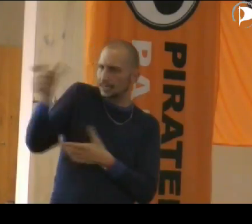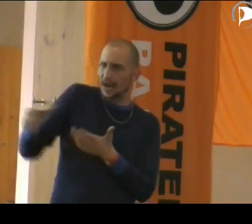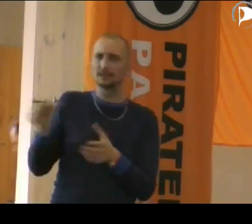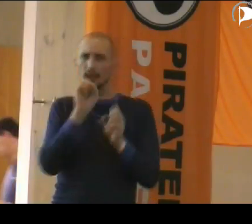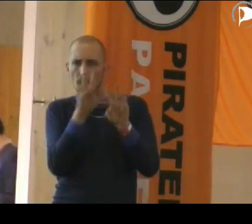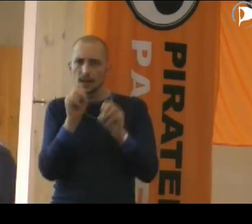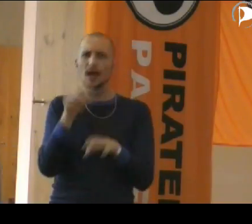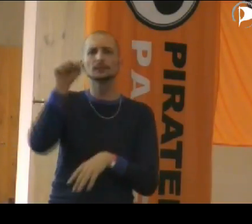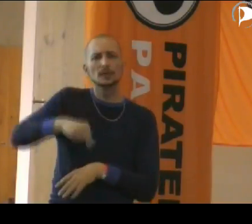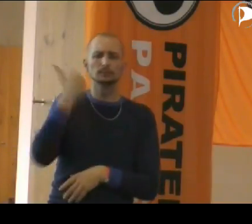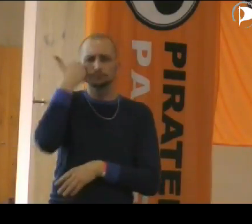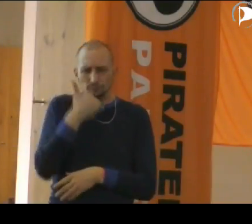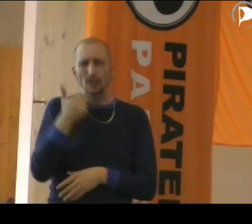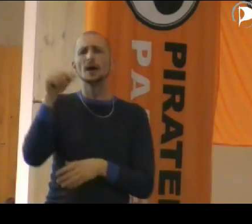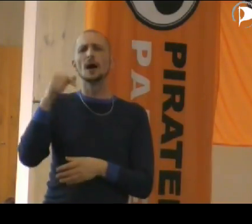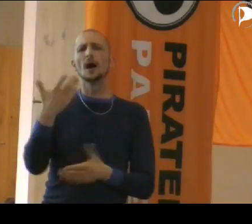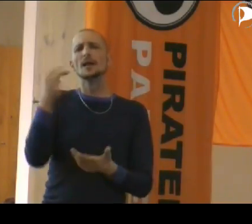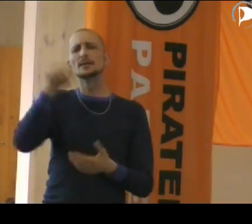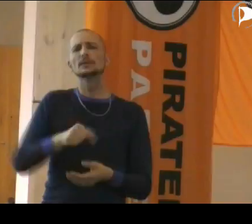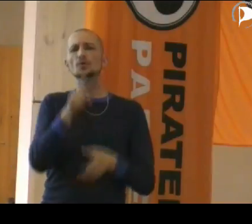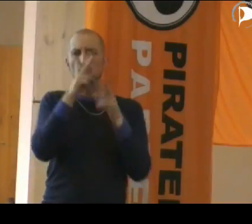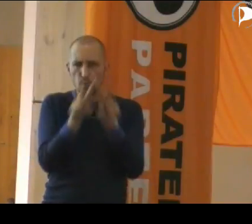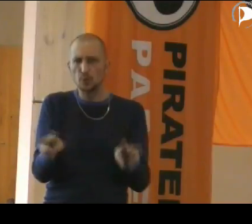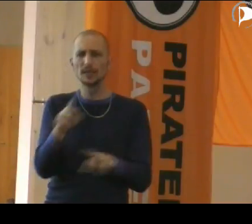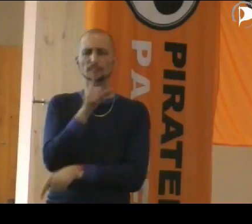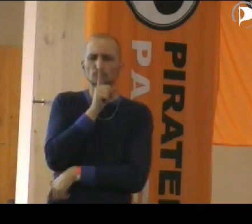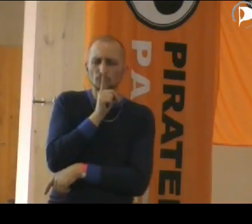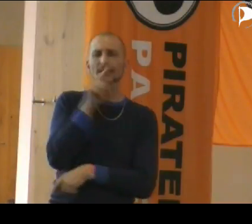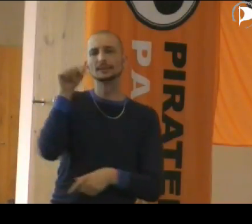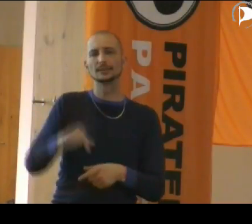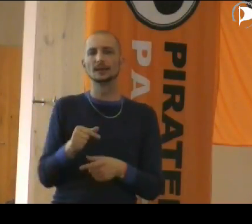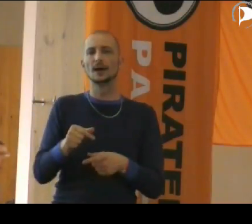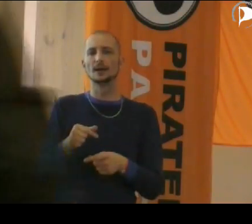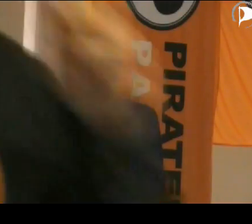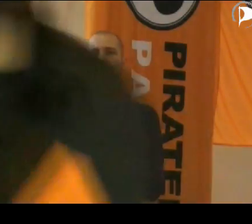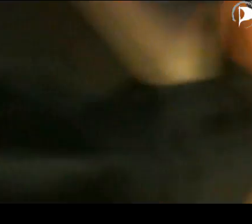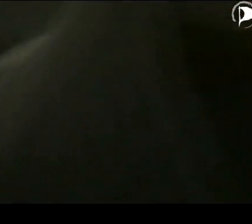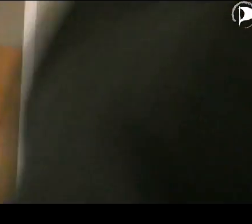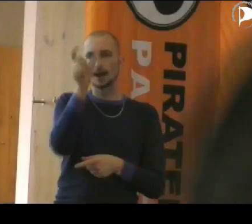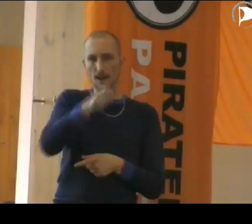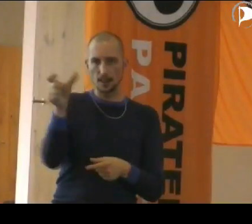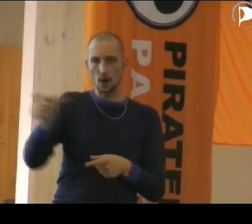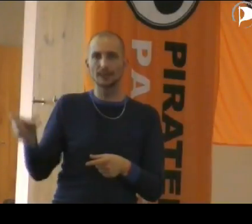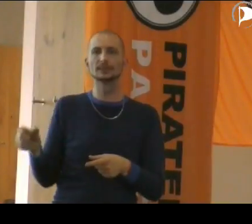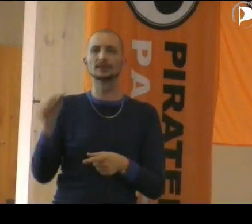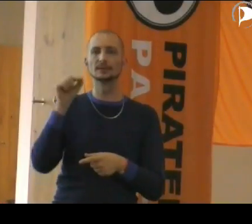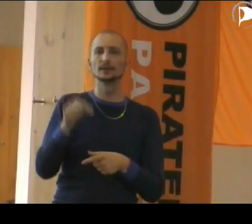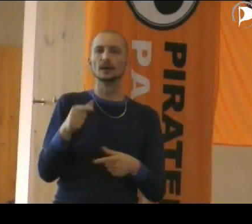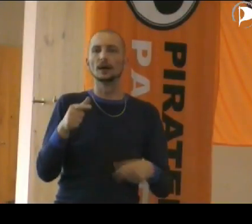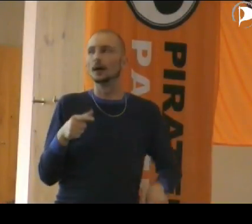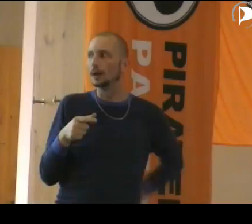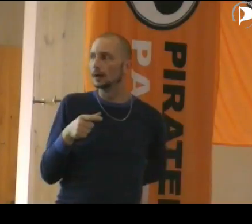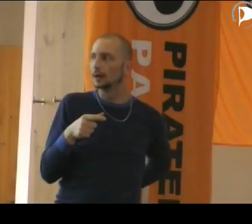ruhig zu sein wenn alle leute können was gesagt und nicht irgendwelche quasseln haben zwei mitarbeiter